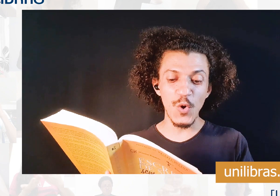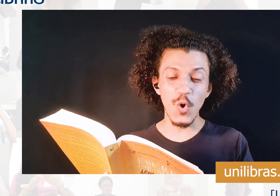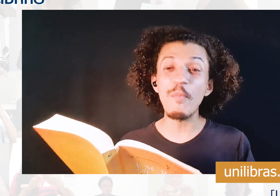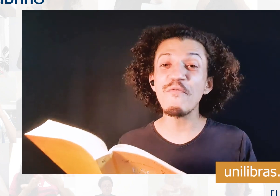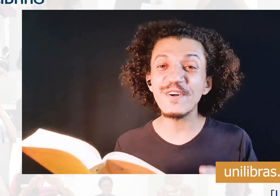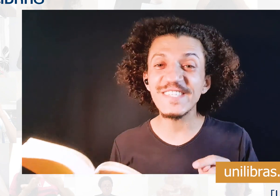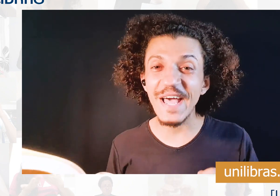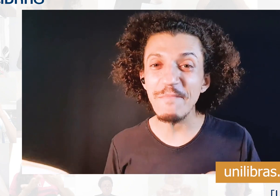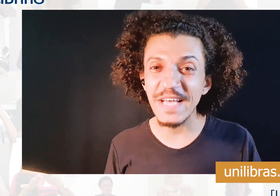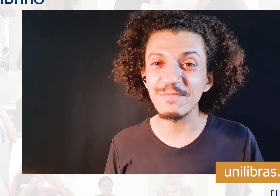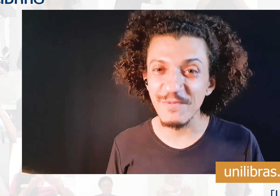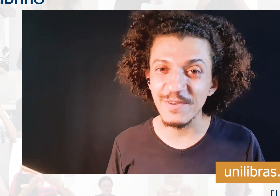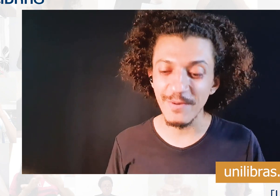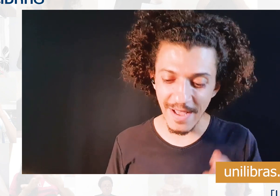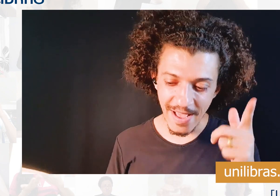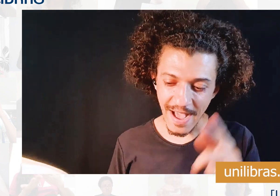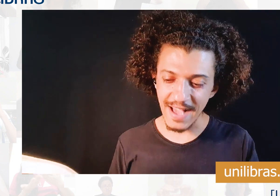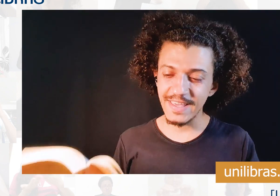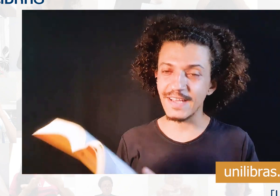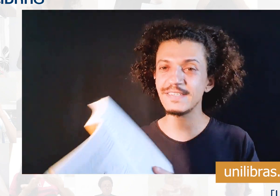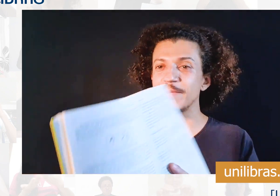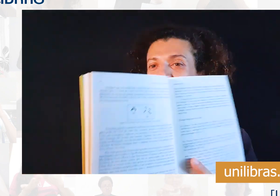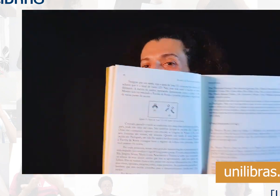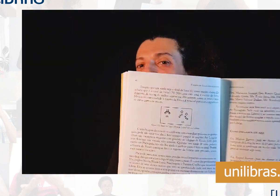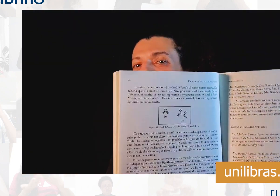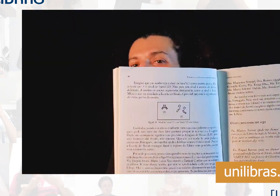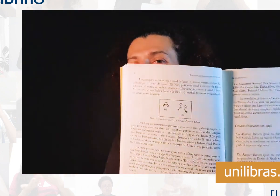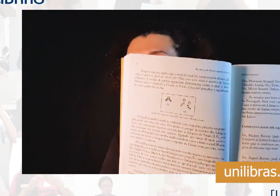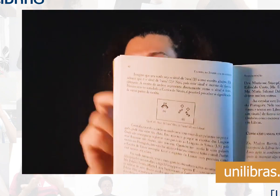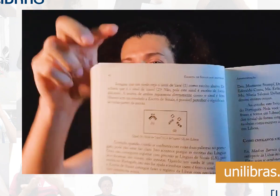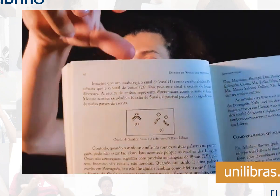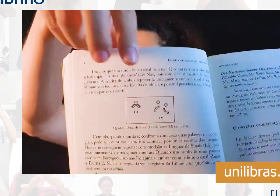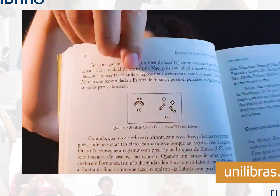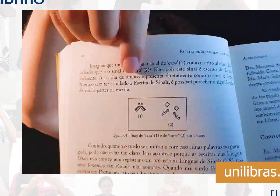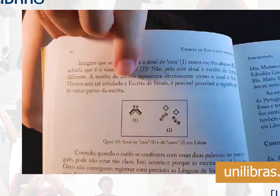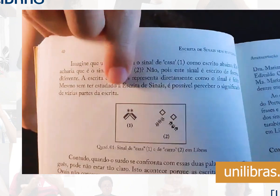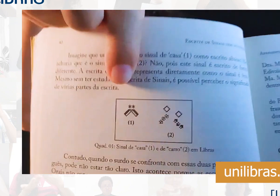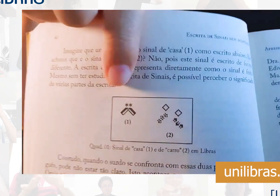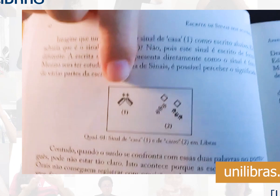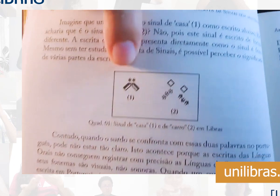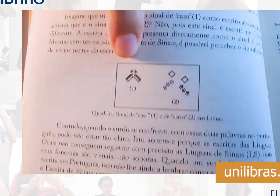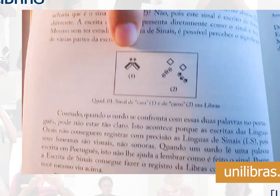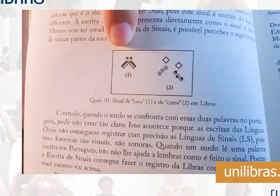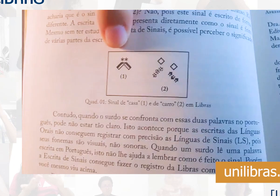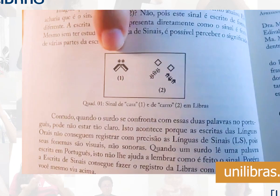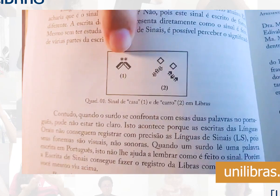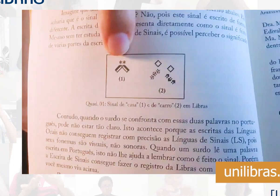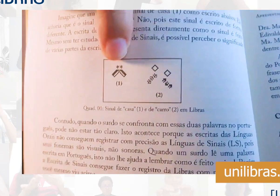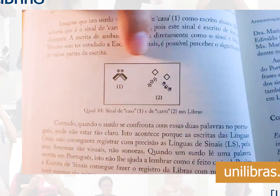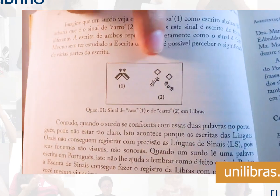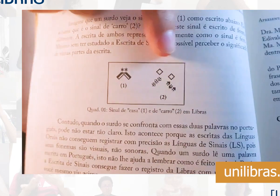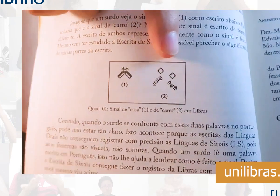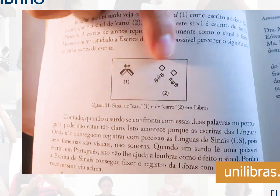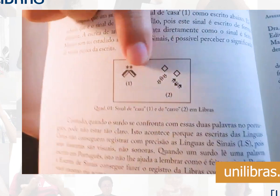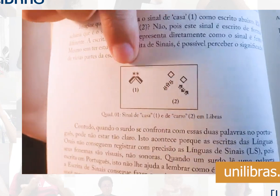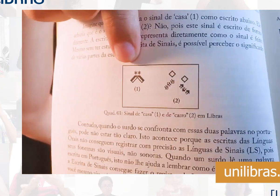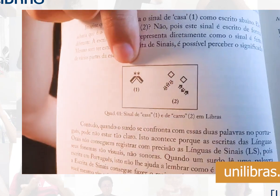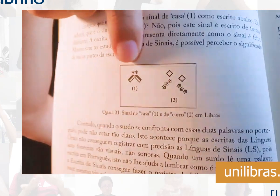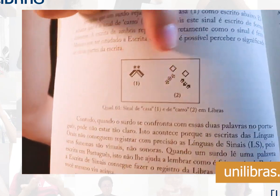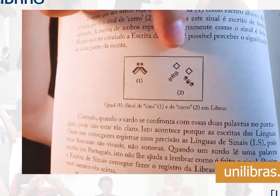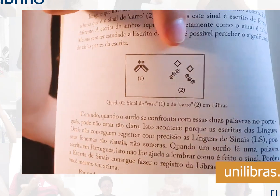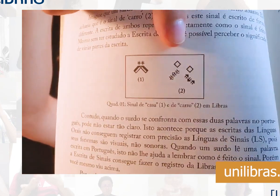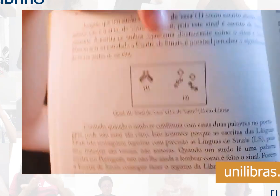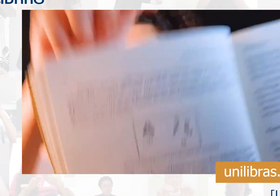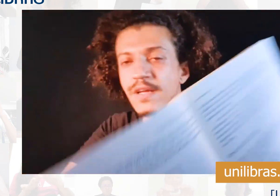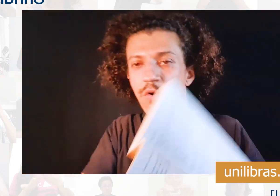precisão, como você mesmo viu aqui acima, nesse trecho que eu mostrei. Lembrando que esses dois sinais aqui